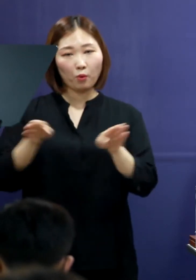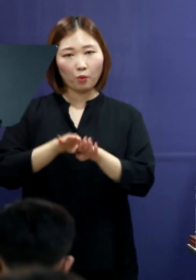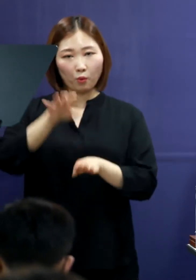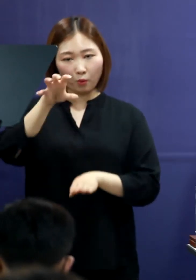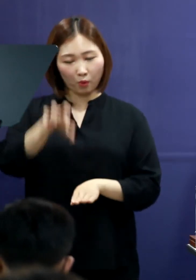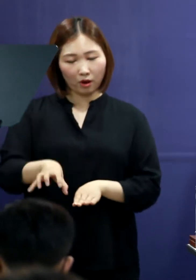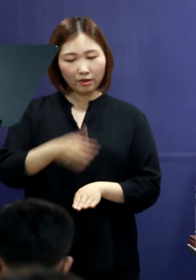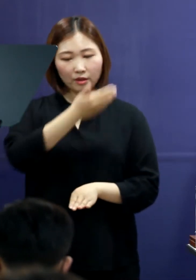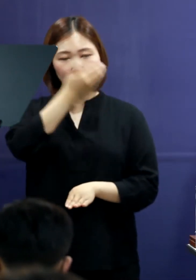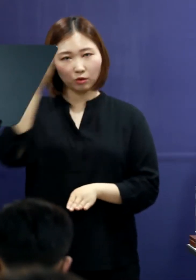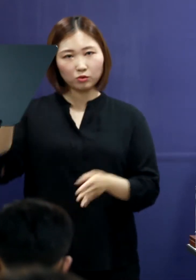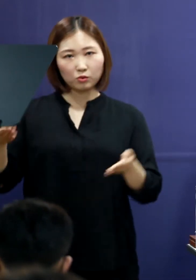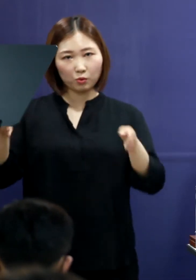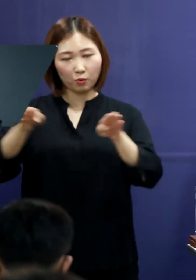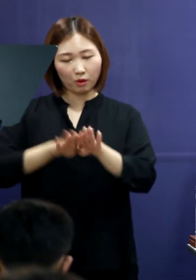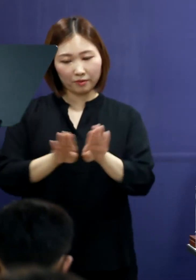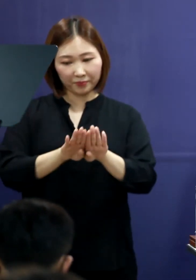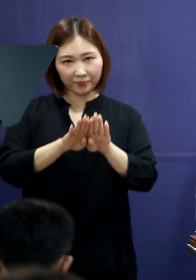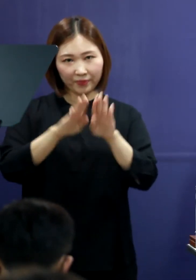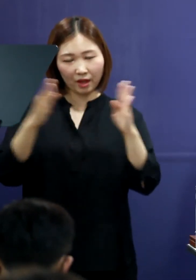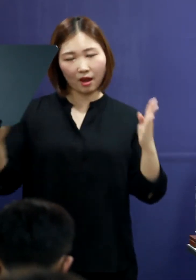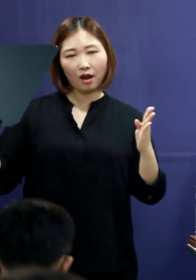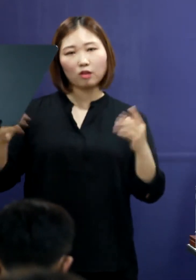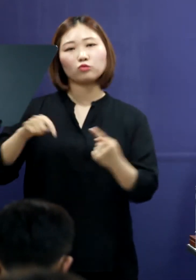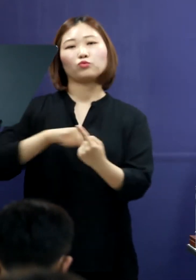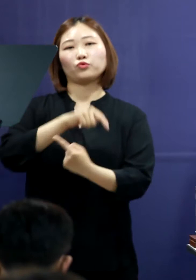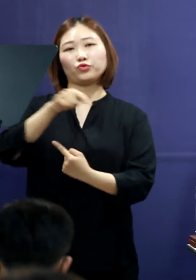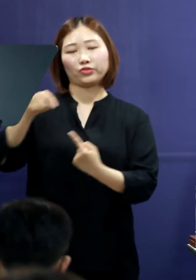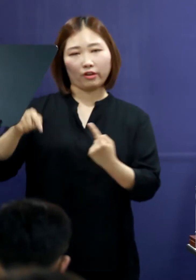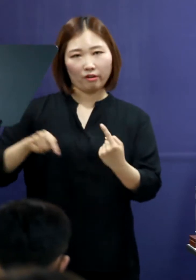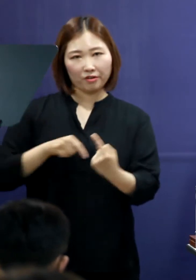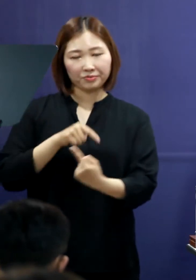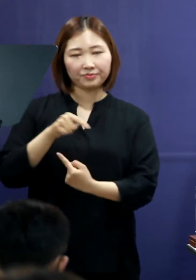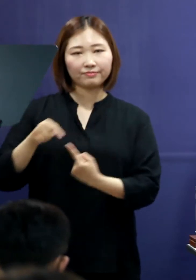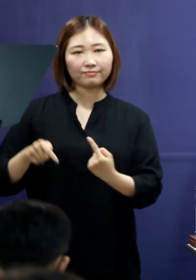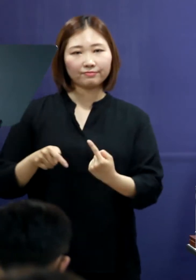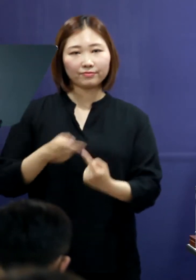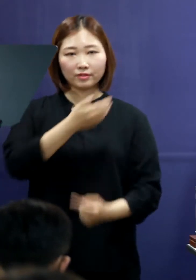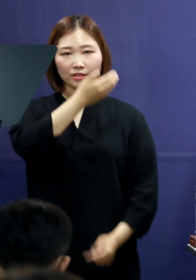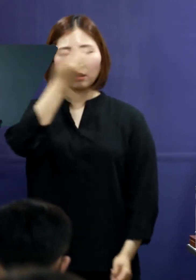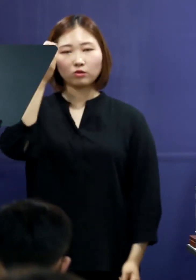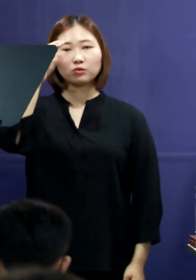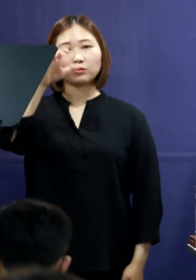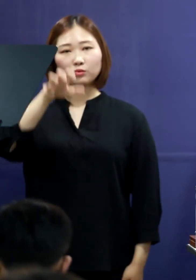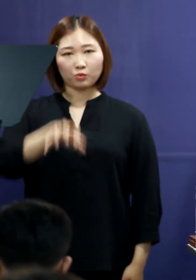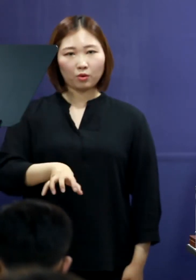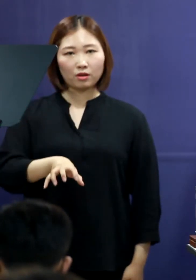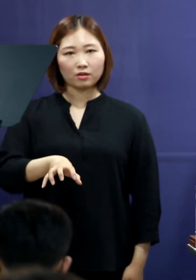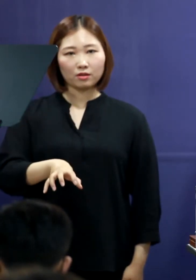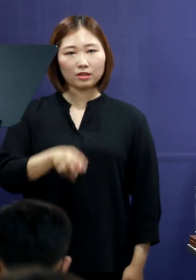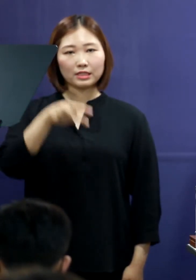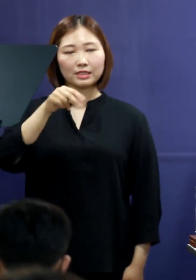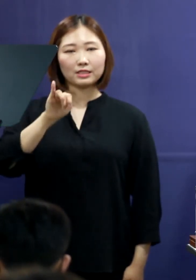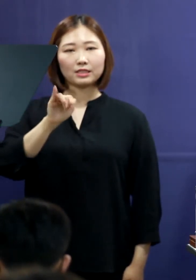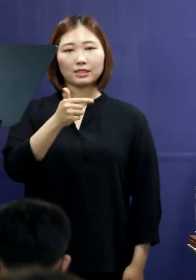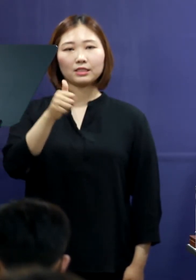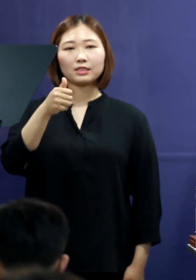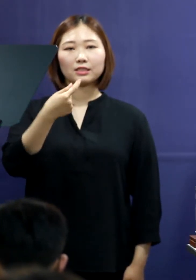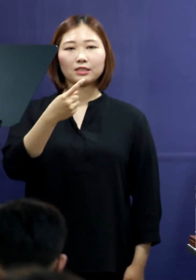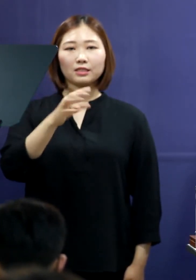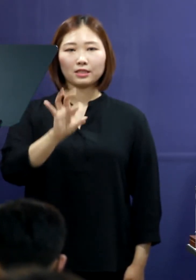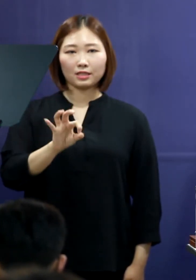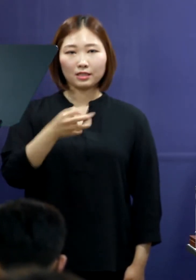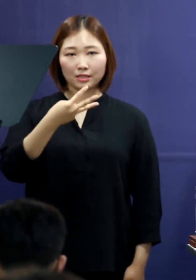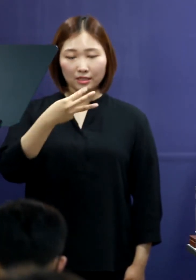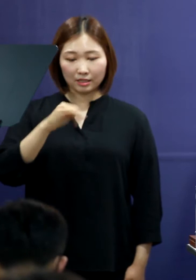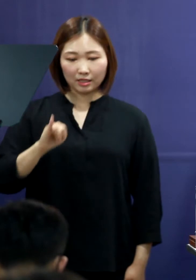청춘관이 개관식을 갖고 본격적으로 운영을 시작할 겁니다. 청춘관은 신흥리 주민과 또 지역